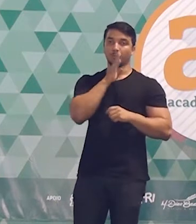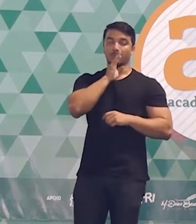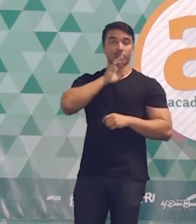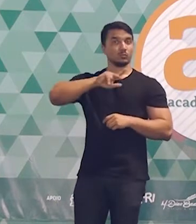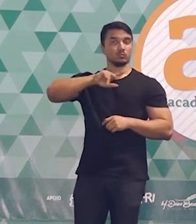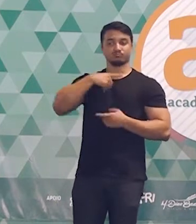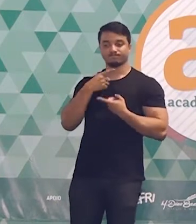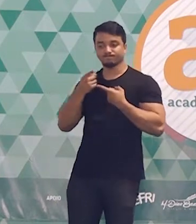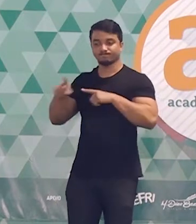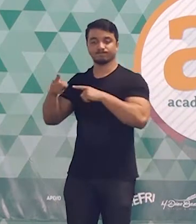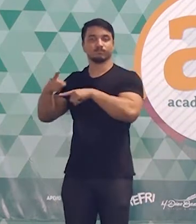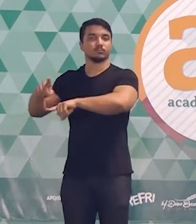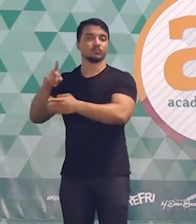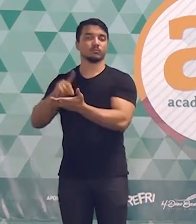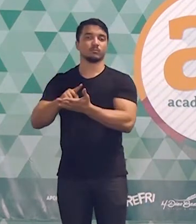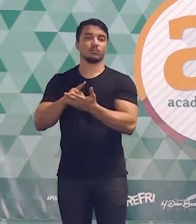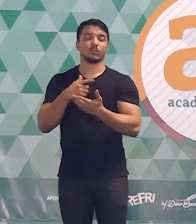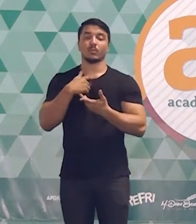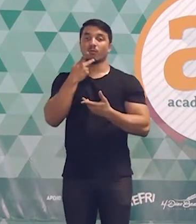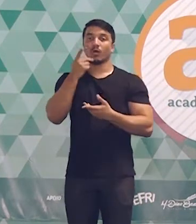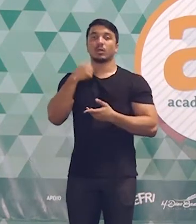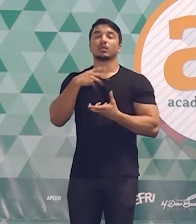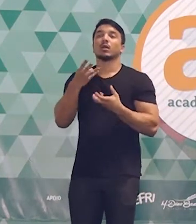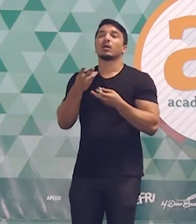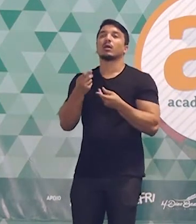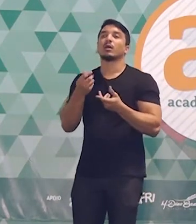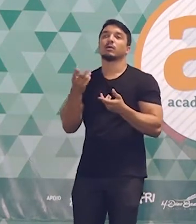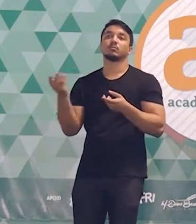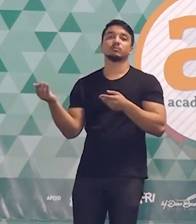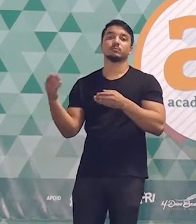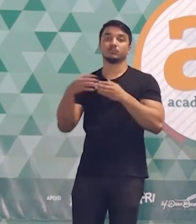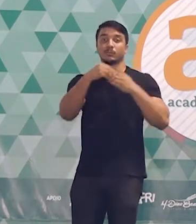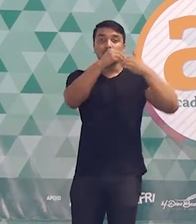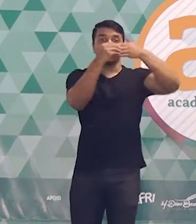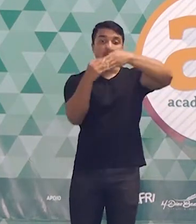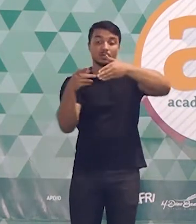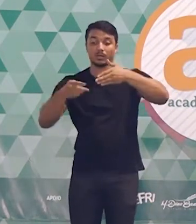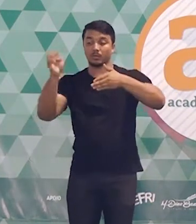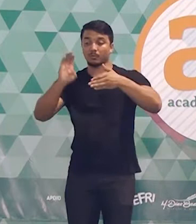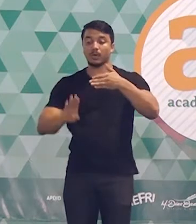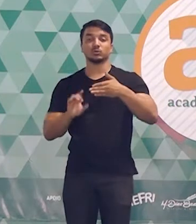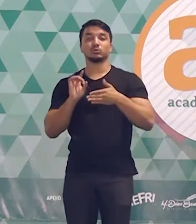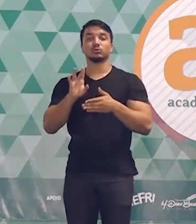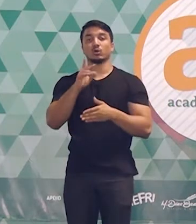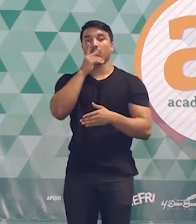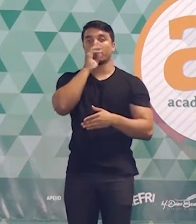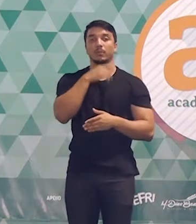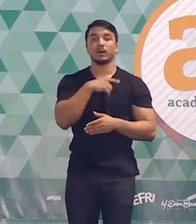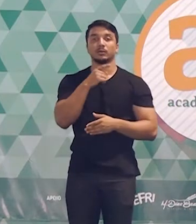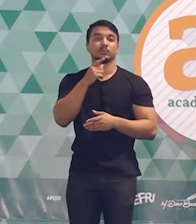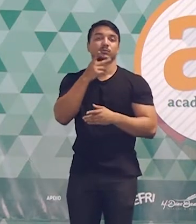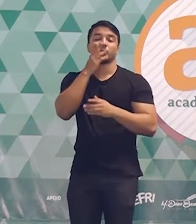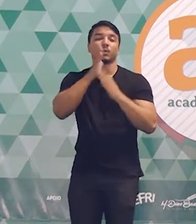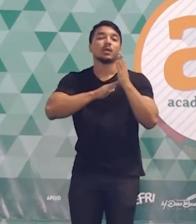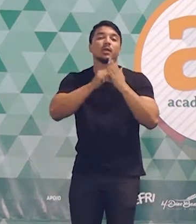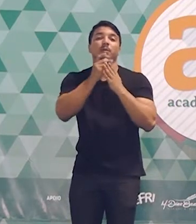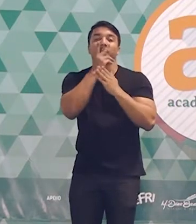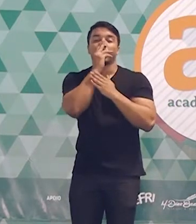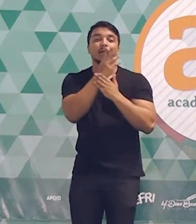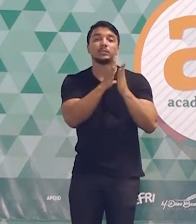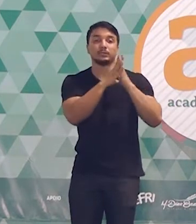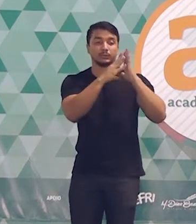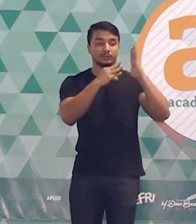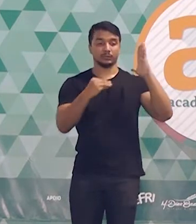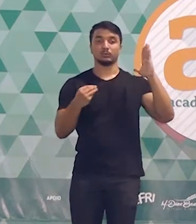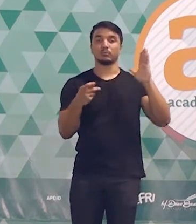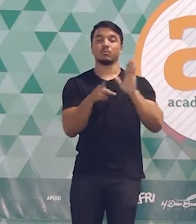senhorita Anita Malfatti está trazendo para o Brasil apenas uma reles imitação